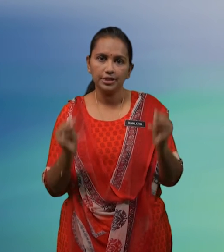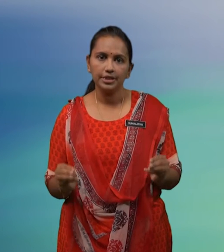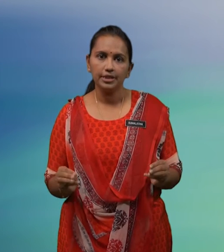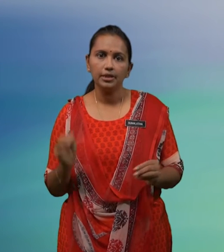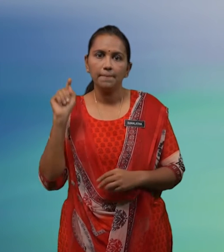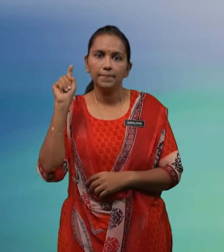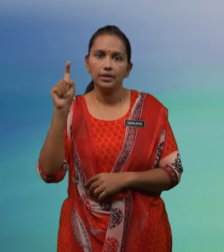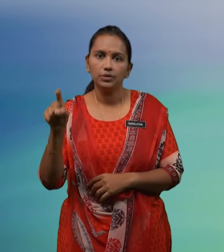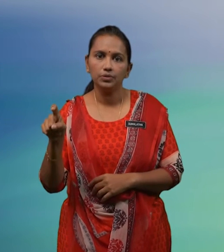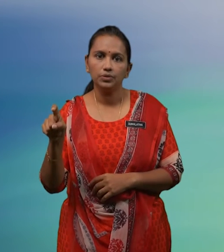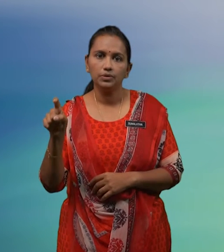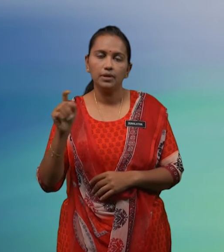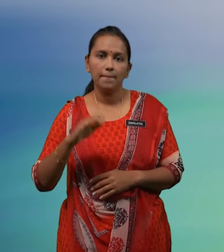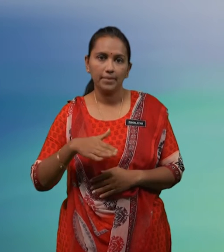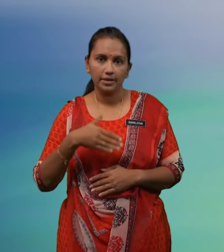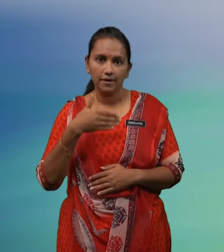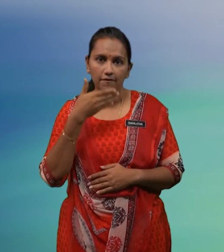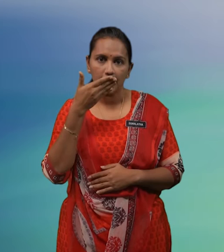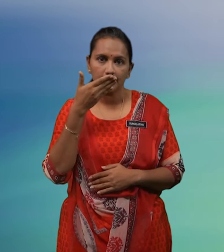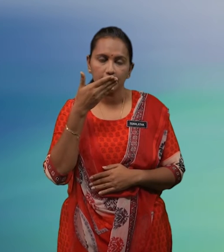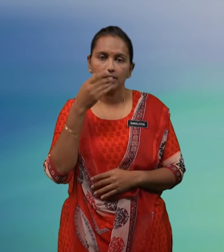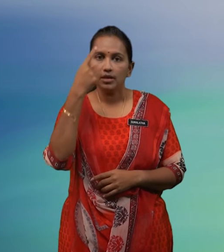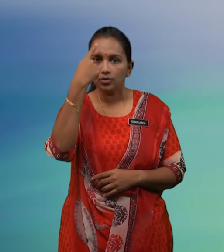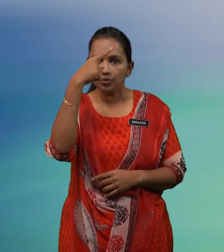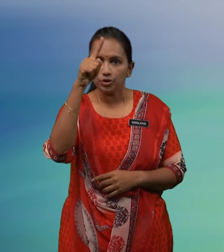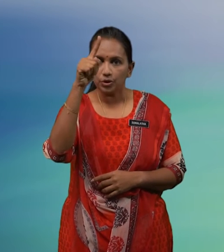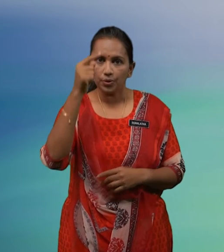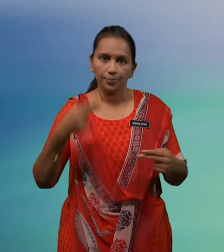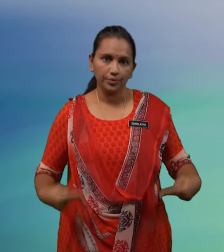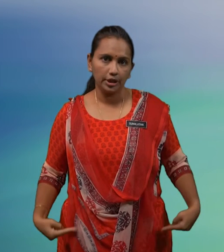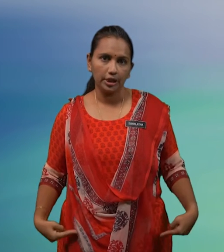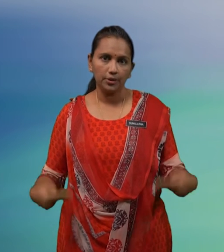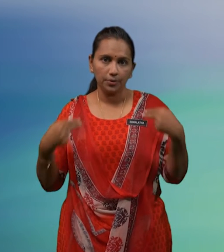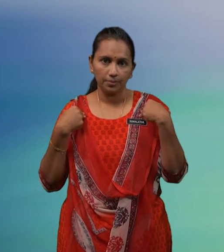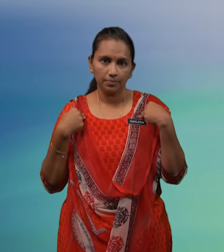manusia perlu bernafas untuk hidup.